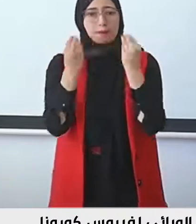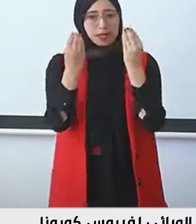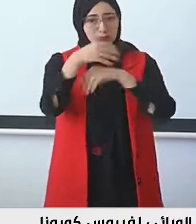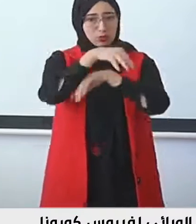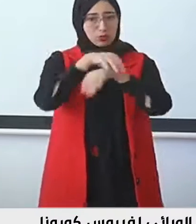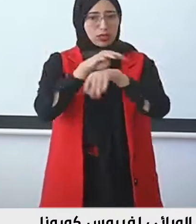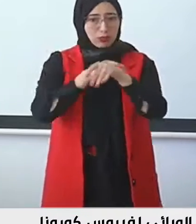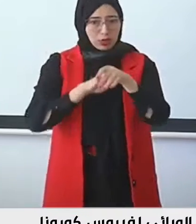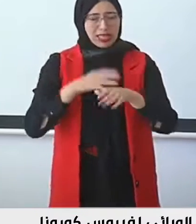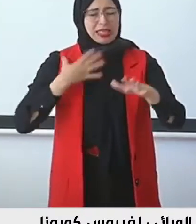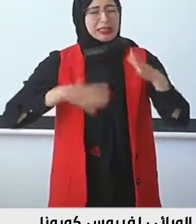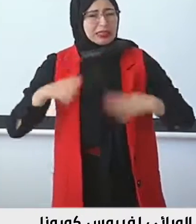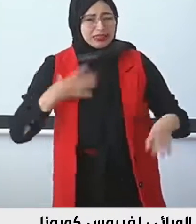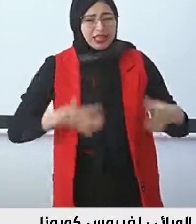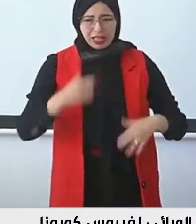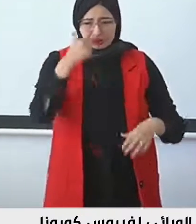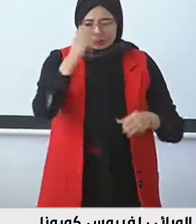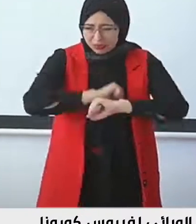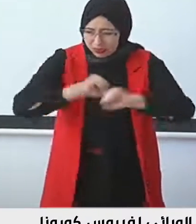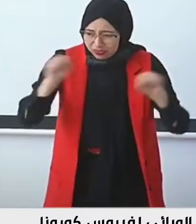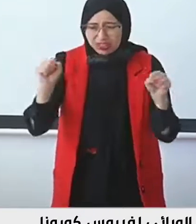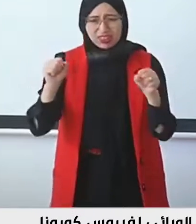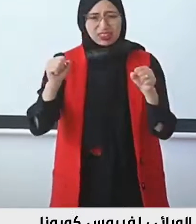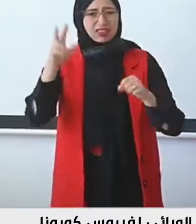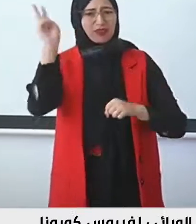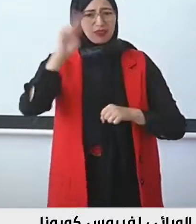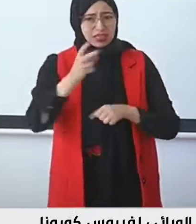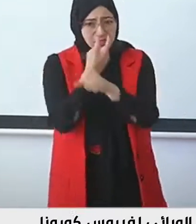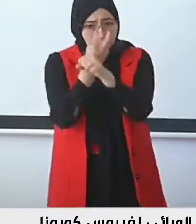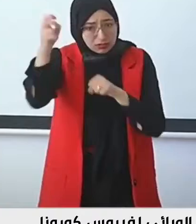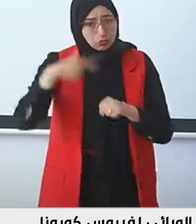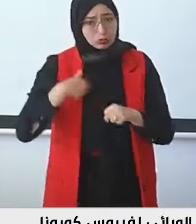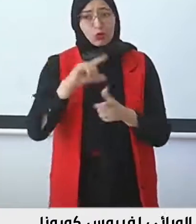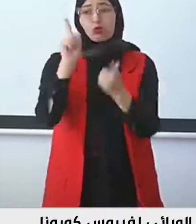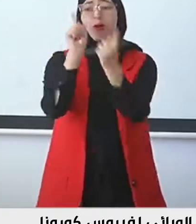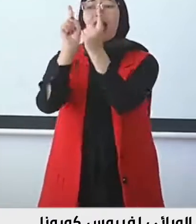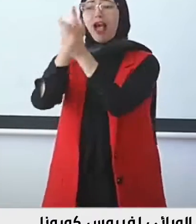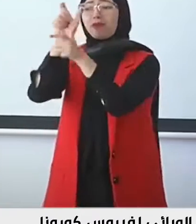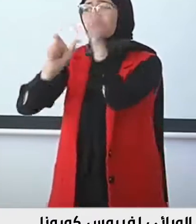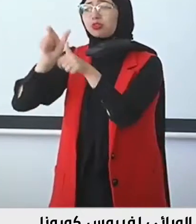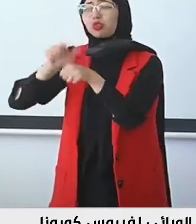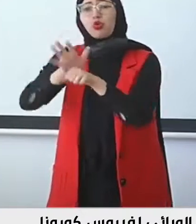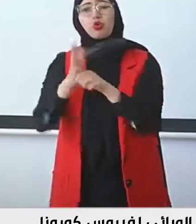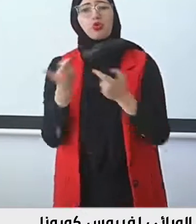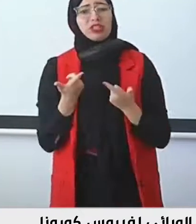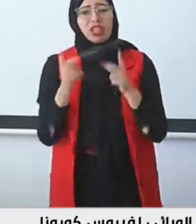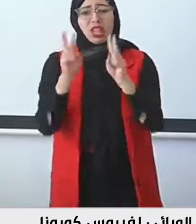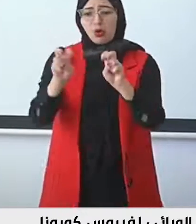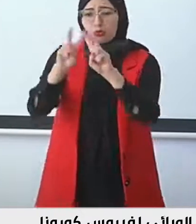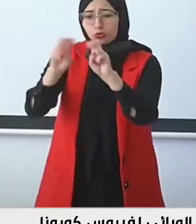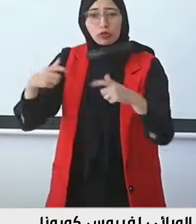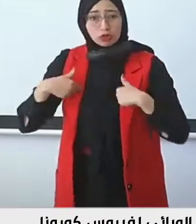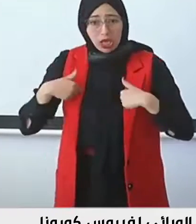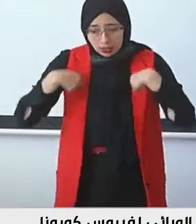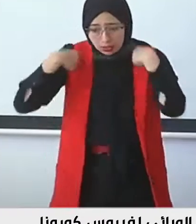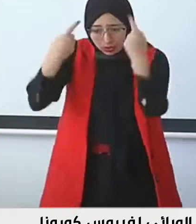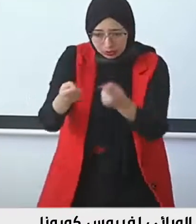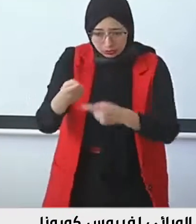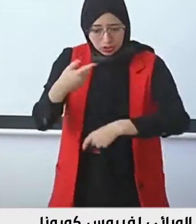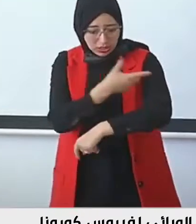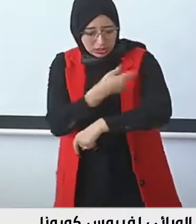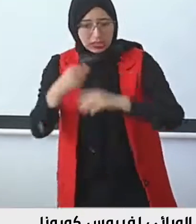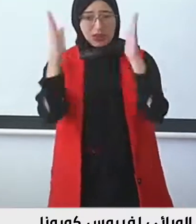هما بالرغم التعب الكبير بالرغم اللي هما معرضين رواحهم خاطر هما بيدهم راهم اللي ينتقلوا باش يقوموا